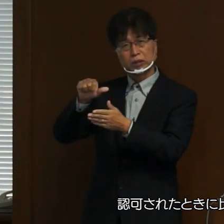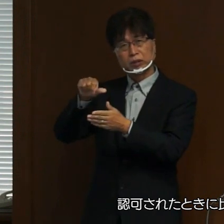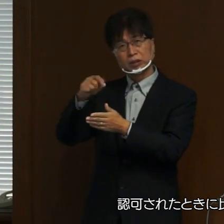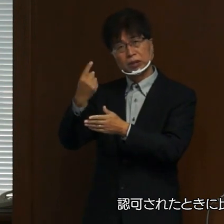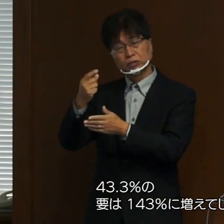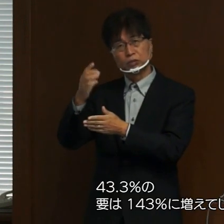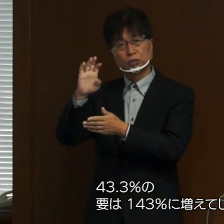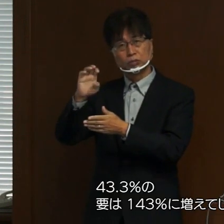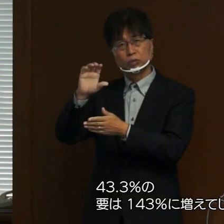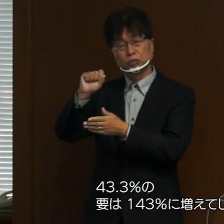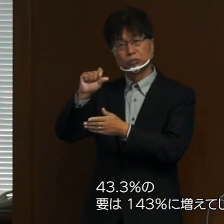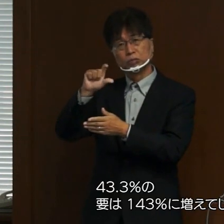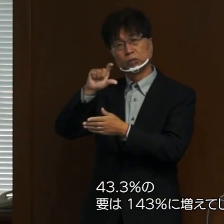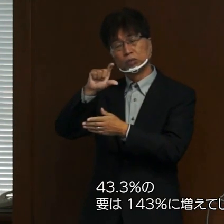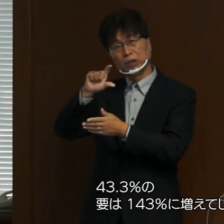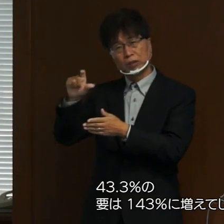円